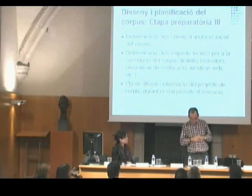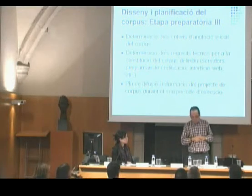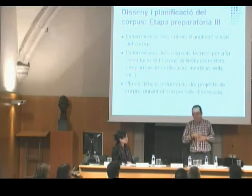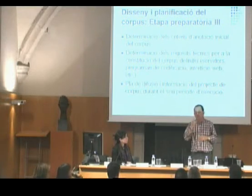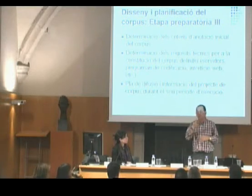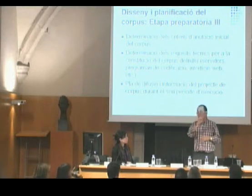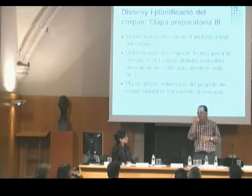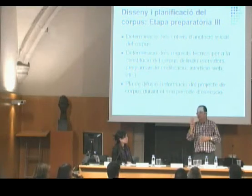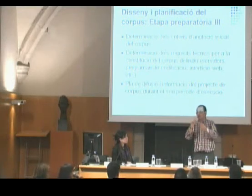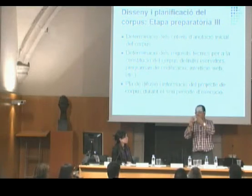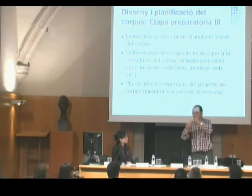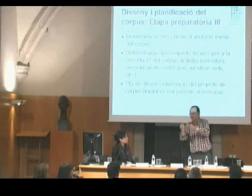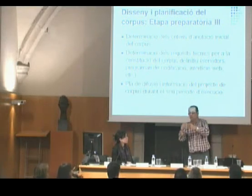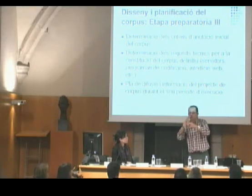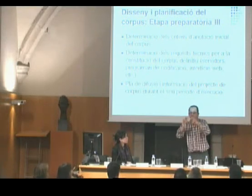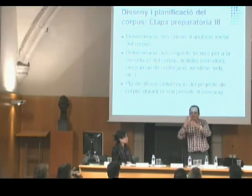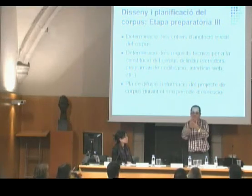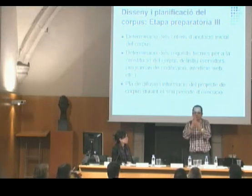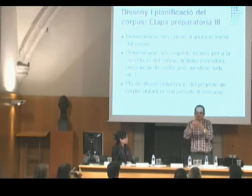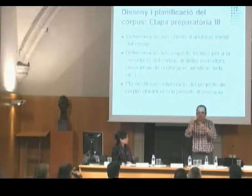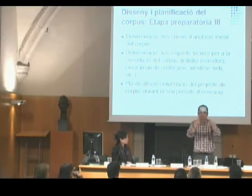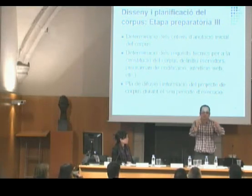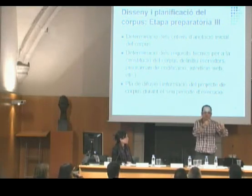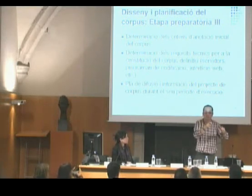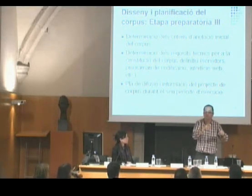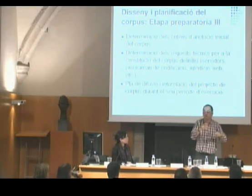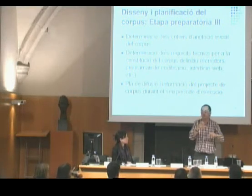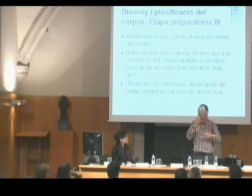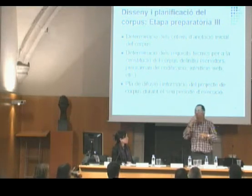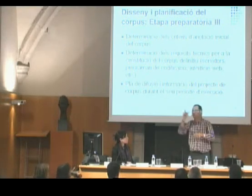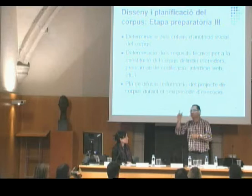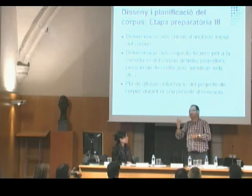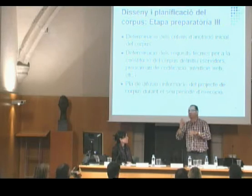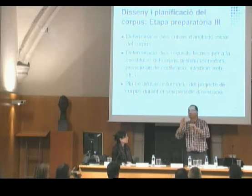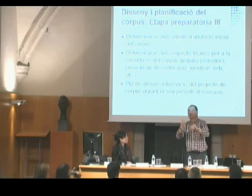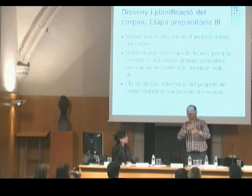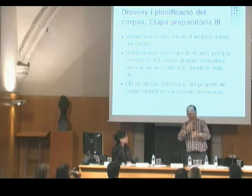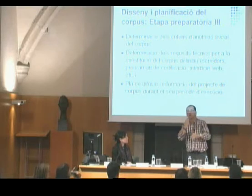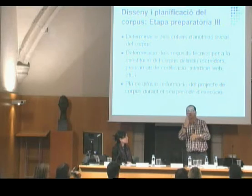capacitat dels servidors que utilitzem, la interfície web.